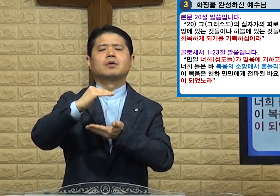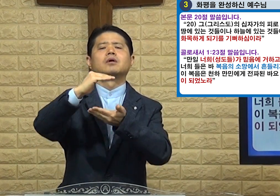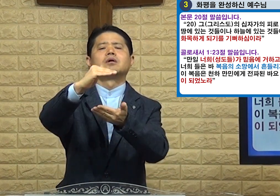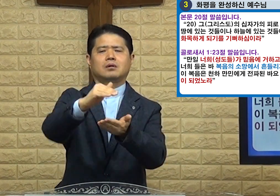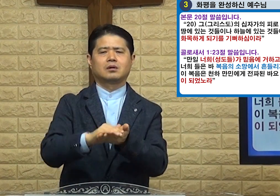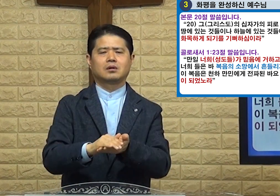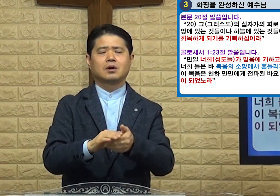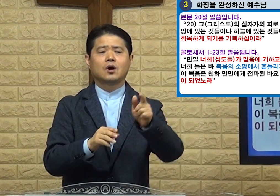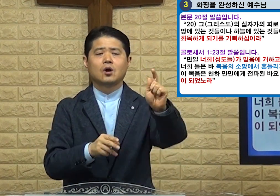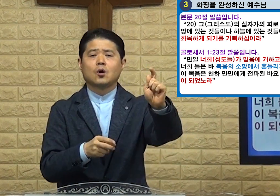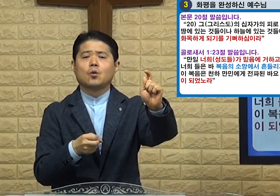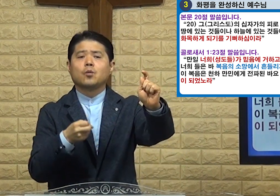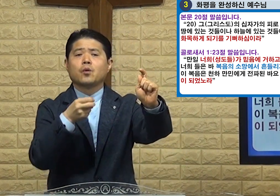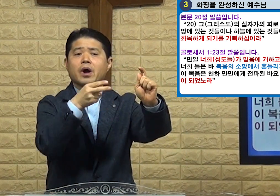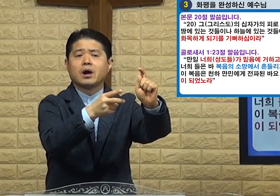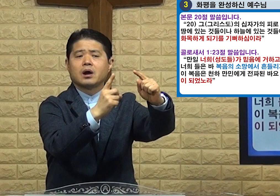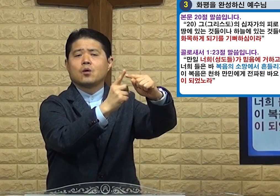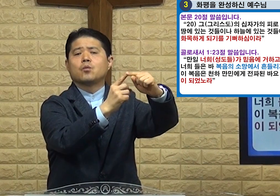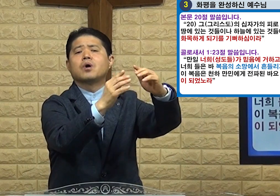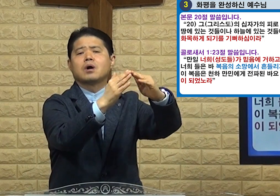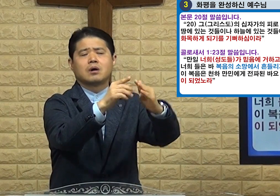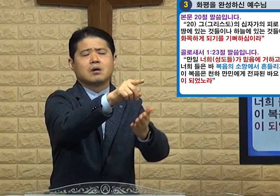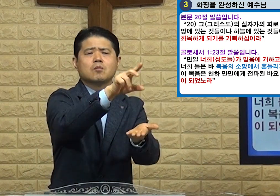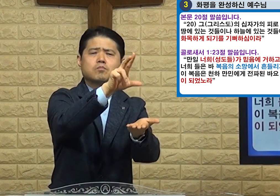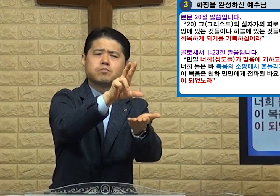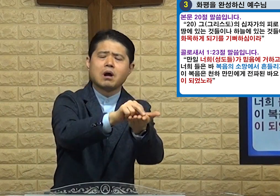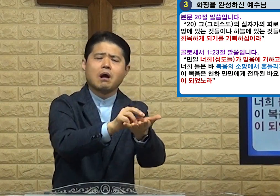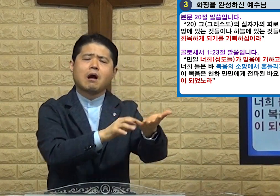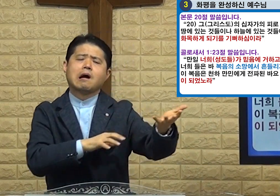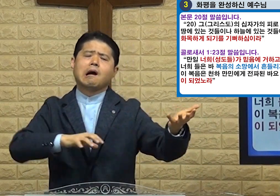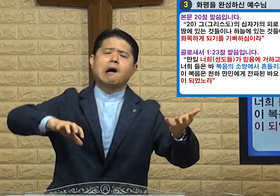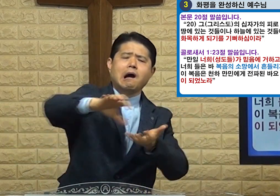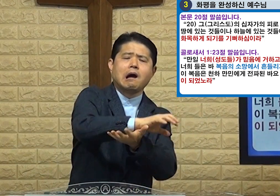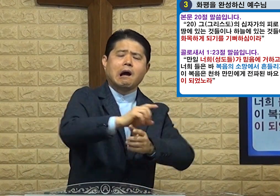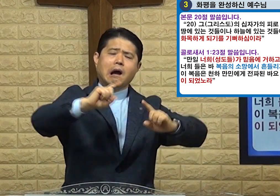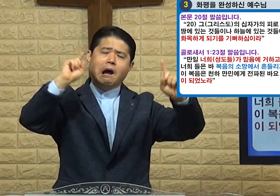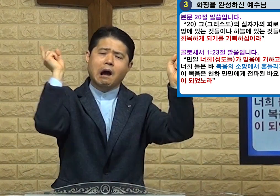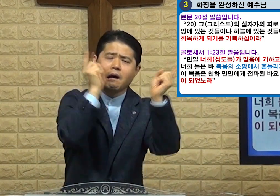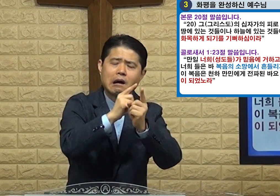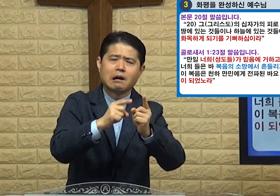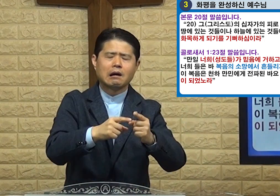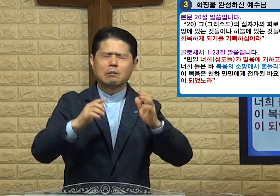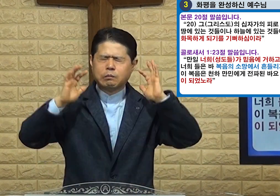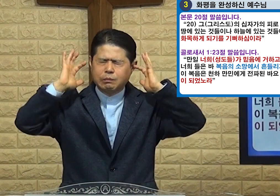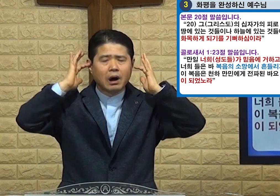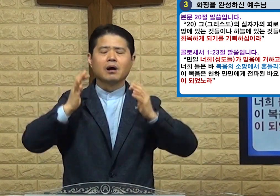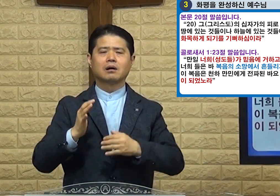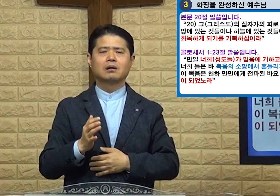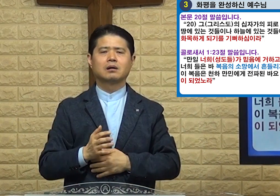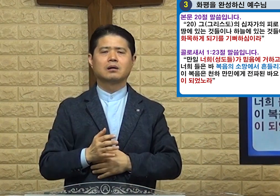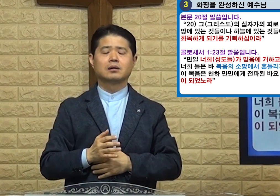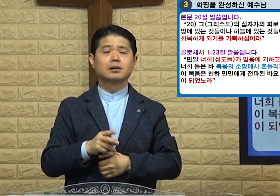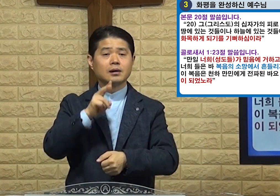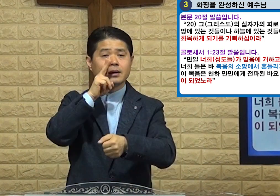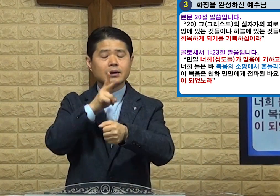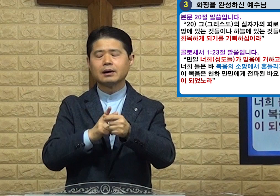그 경험담을 골로새서를 통해서 했습니다. 골로새서 교회에는 다양한 문제들이 섞여서 정말